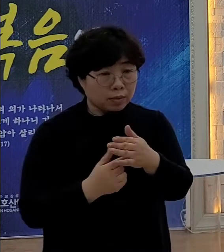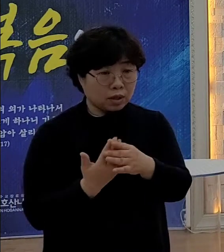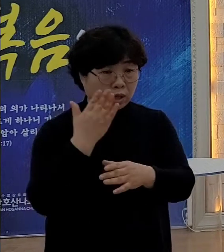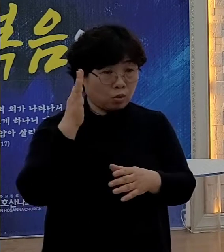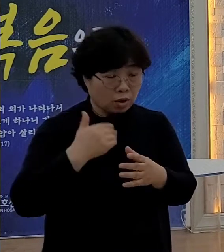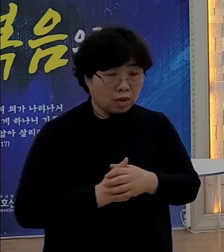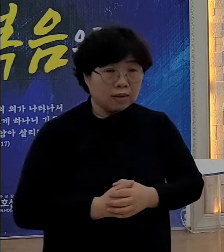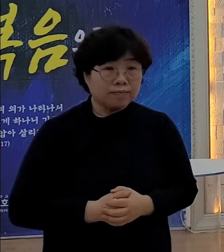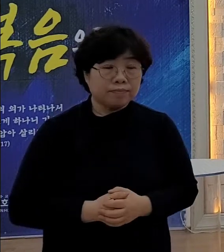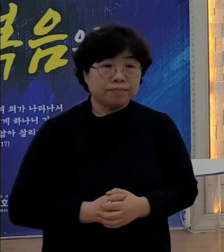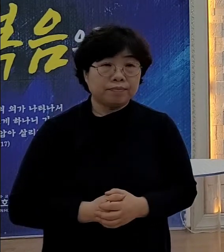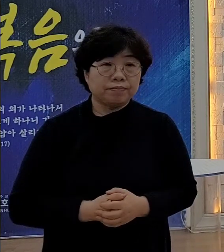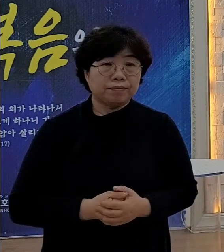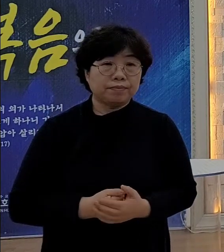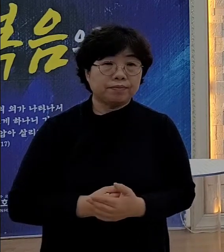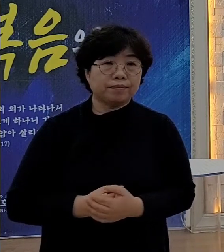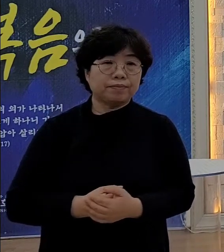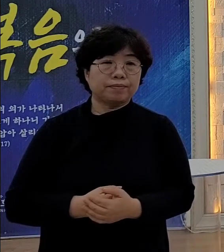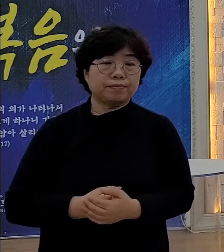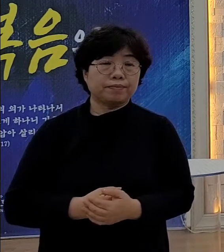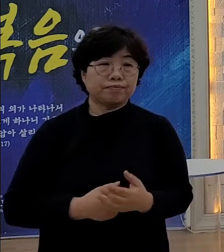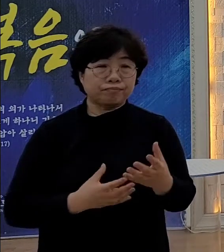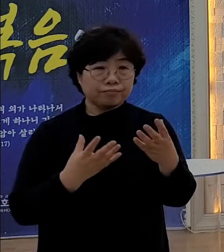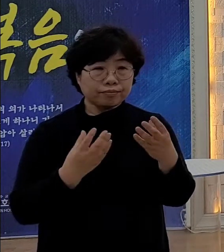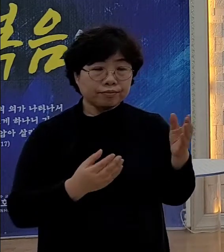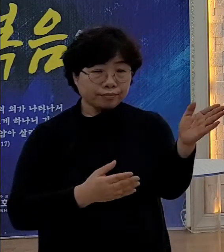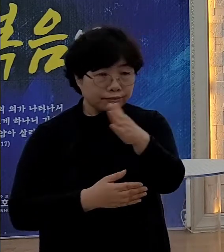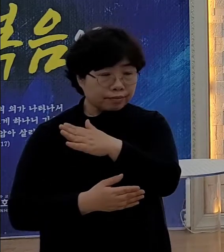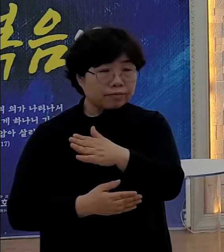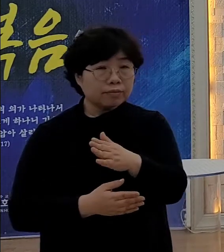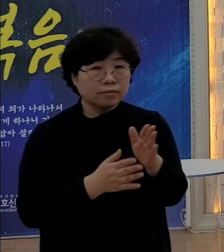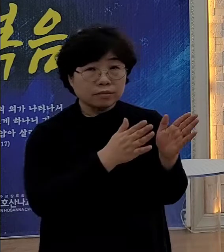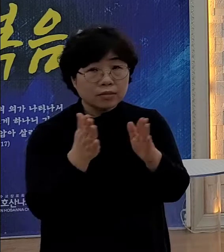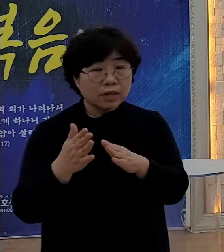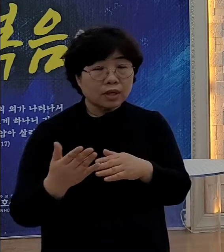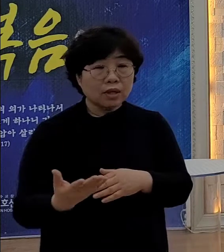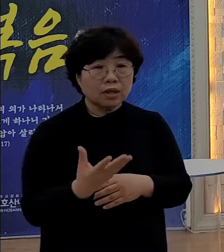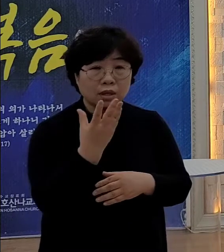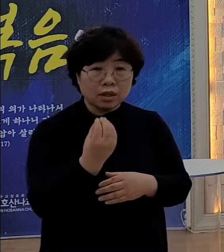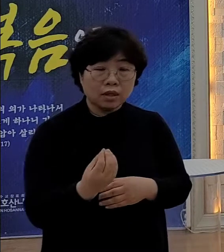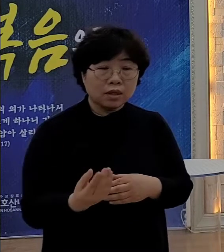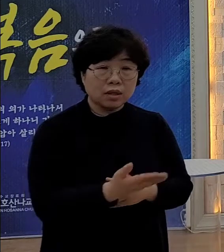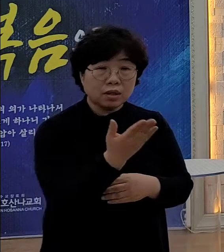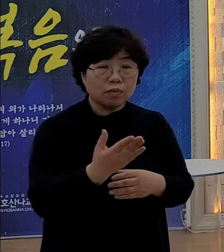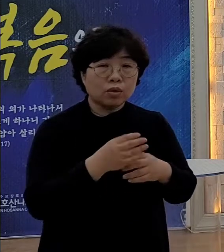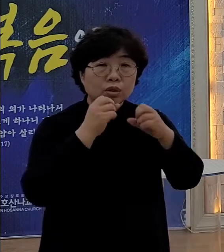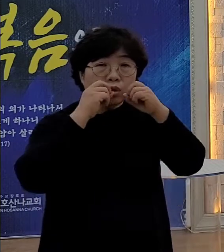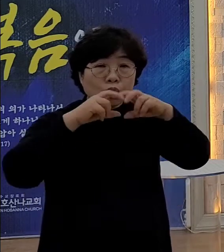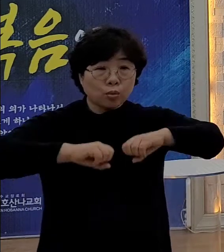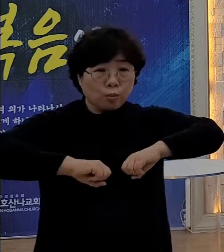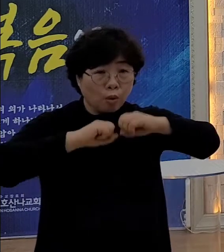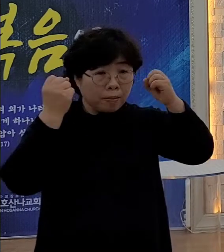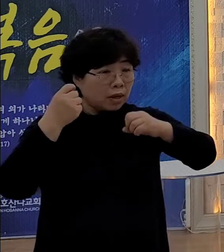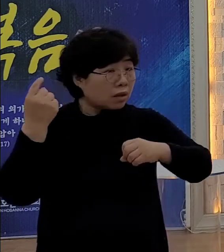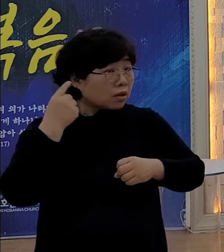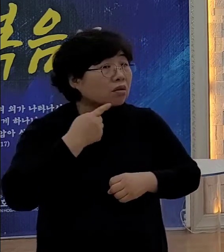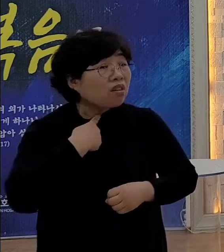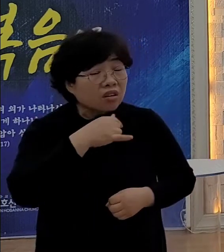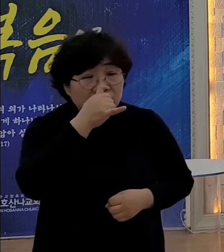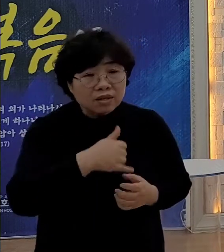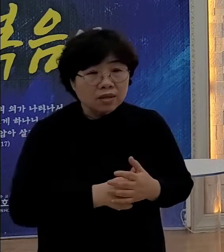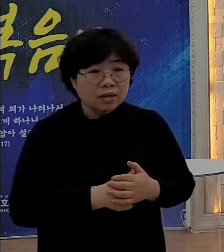여러분 잘 아시는 전도폭발 하시잖아요. 전도폭발의 첫 질문이 뭐예요? 만약에 오늘 밤